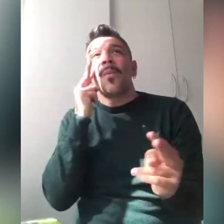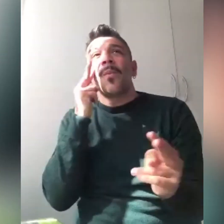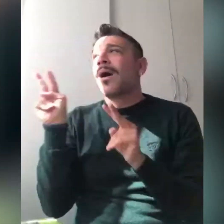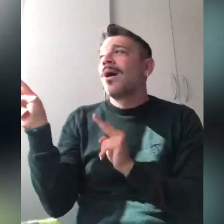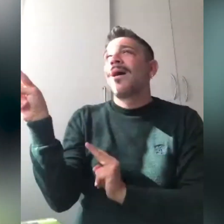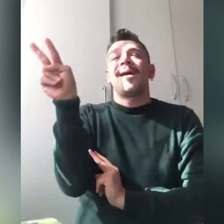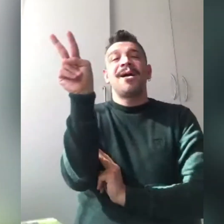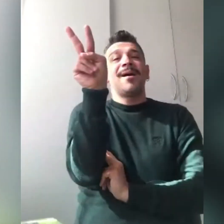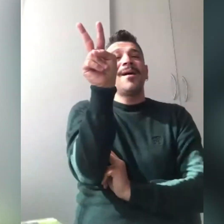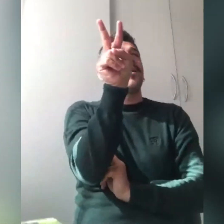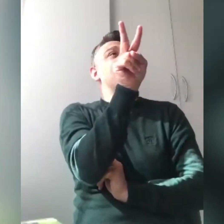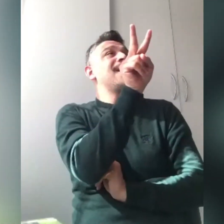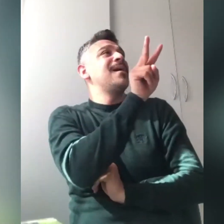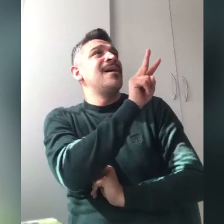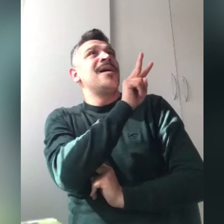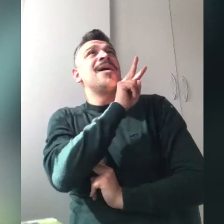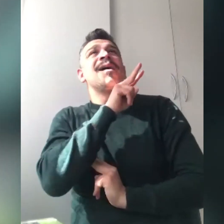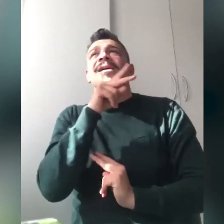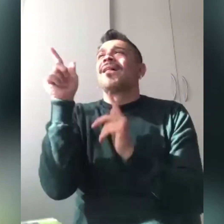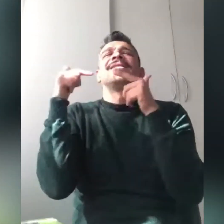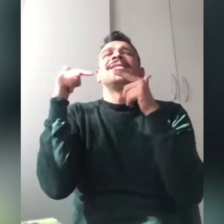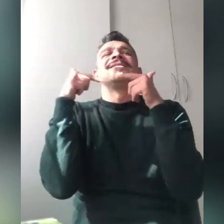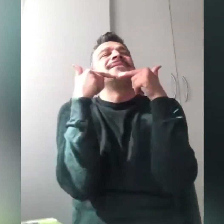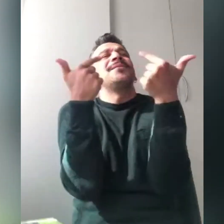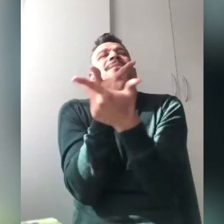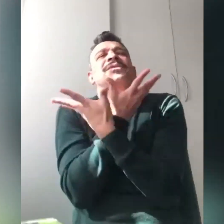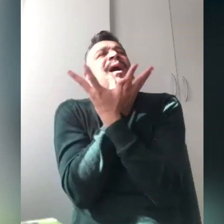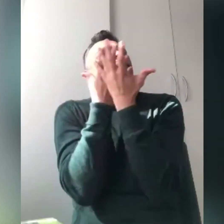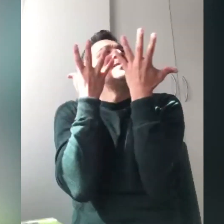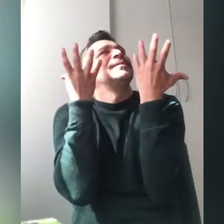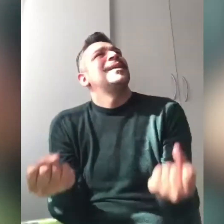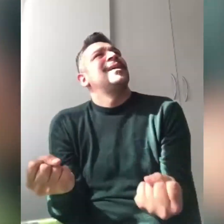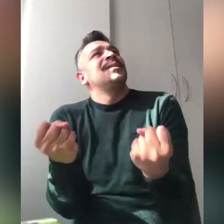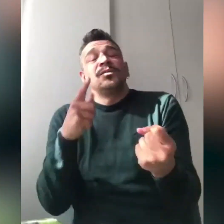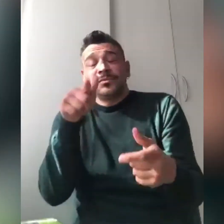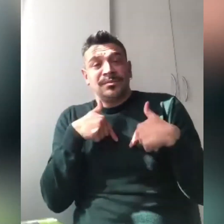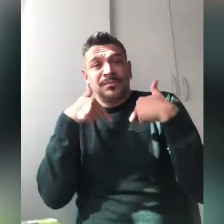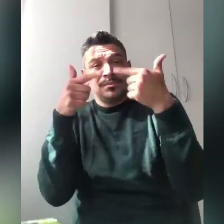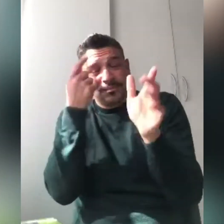Ma guarda intorno a te, che doni ti hanno fatto, ti hanno